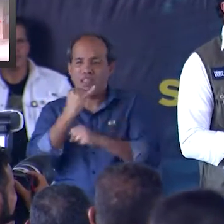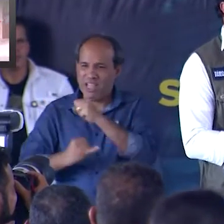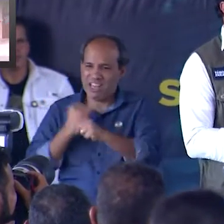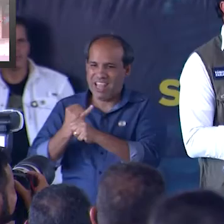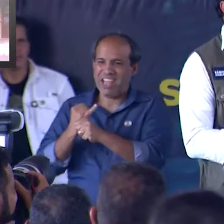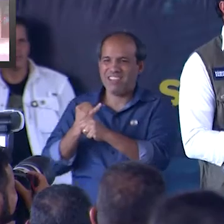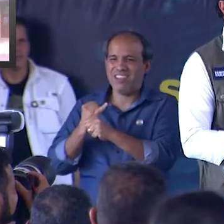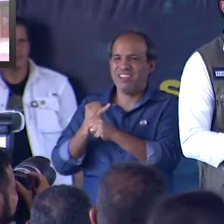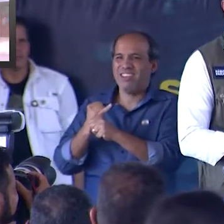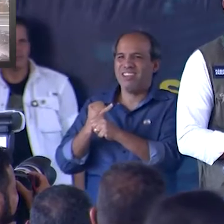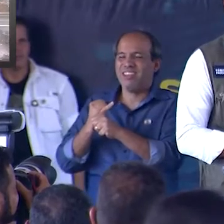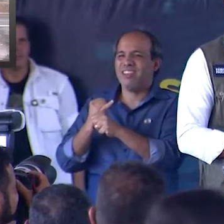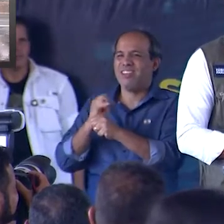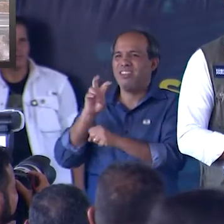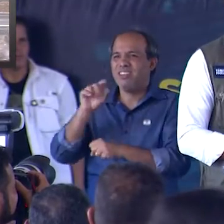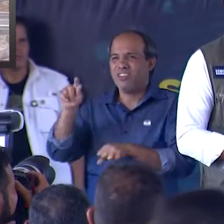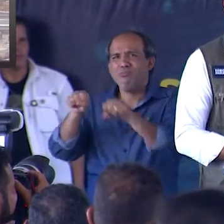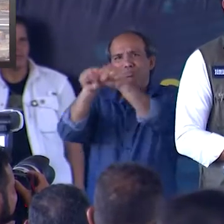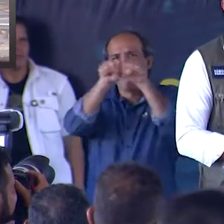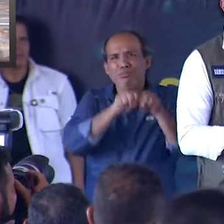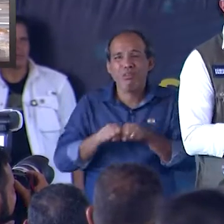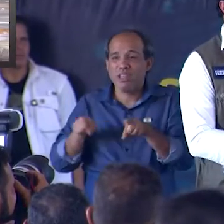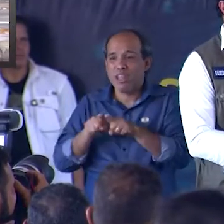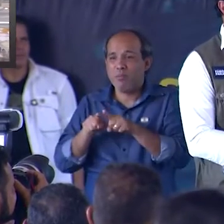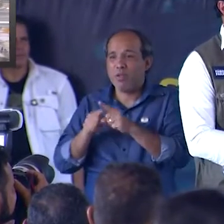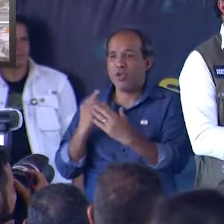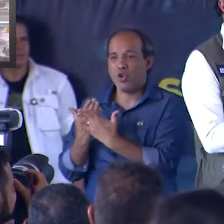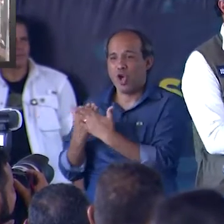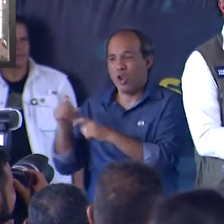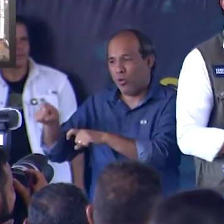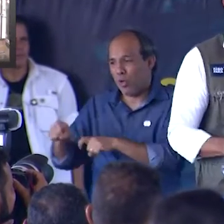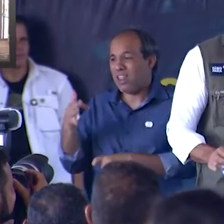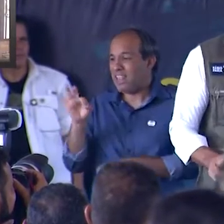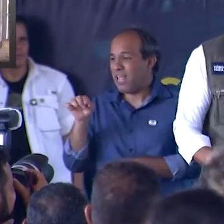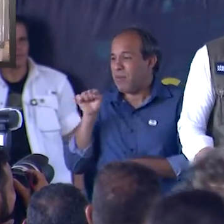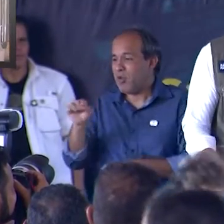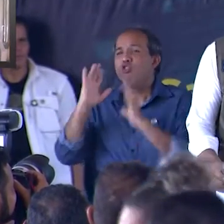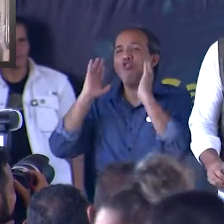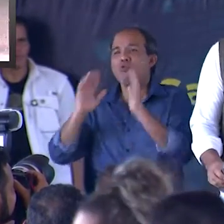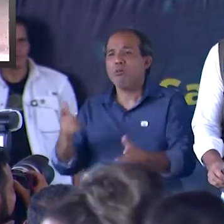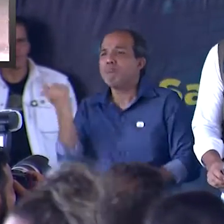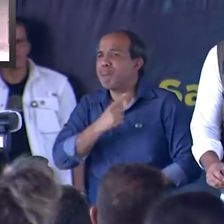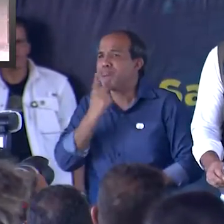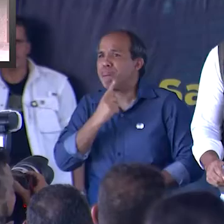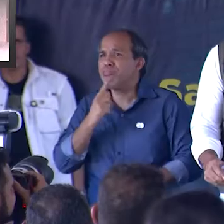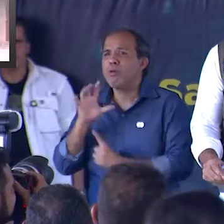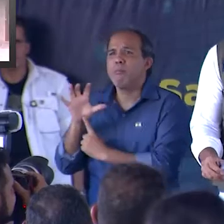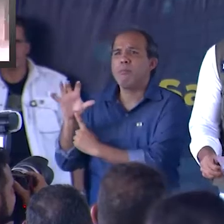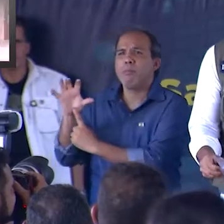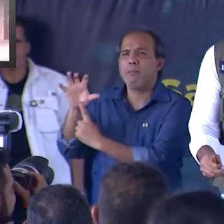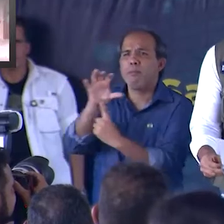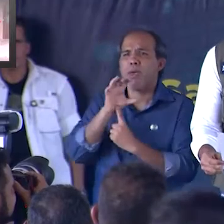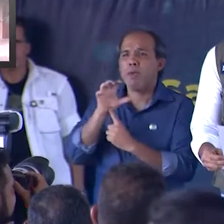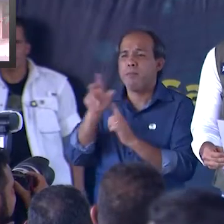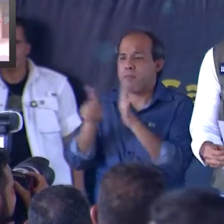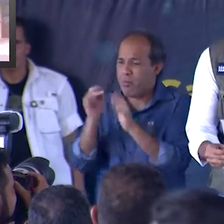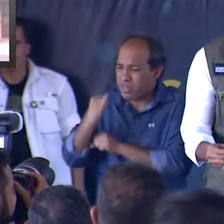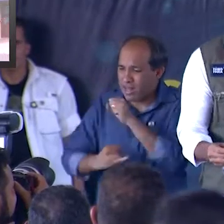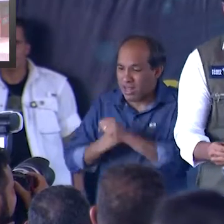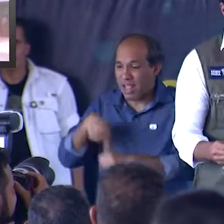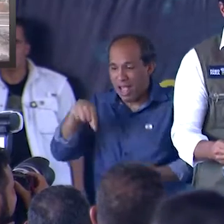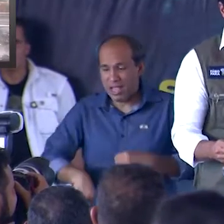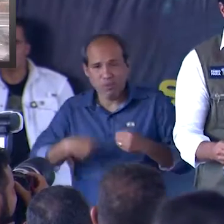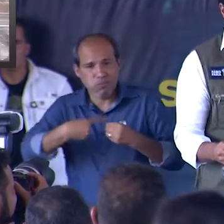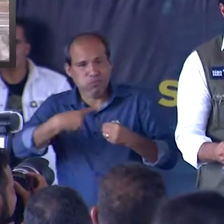Das escolas rurais, que são 50 mil, 10 mil já receberam pontos de internet. Aqui no